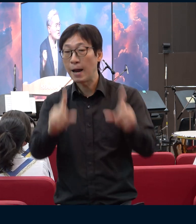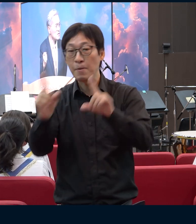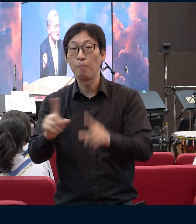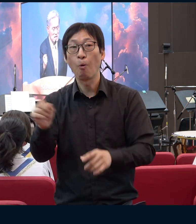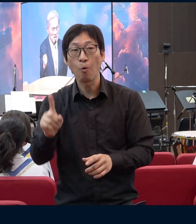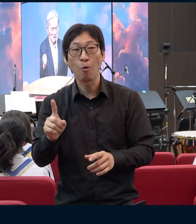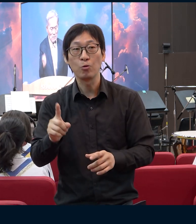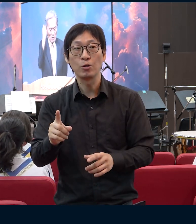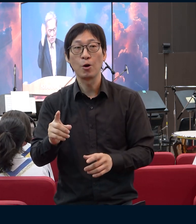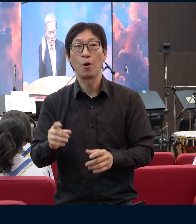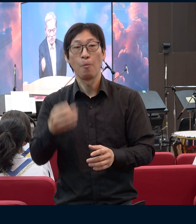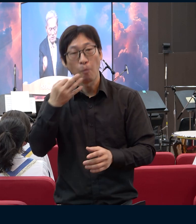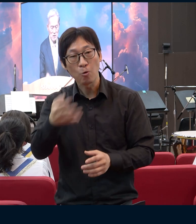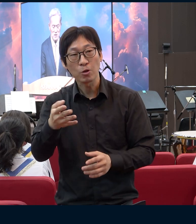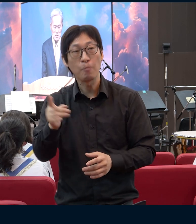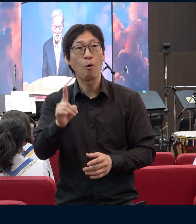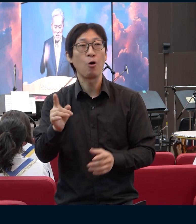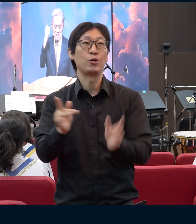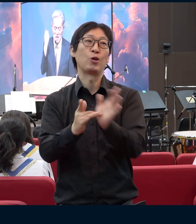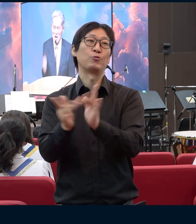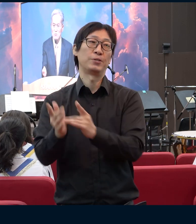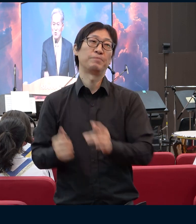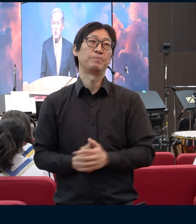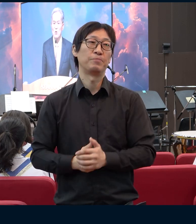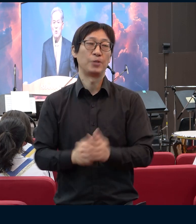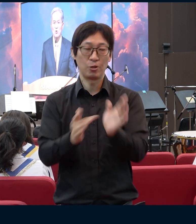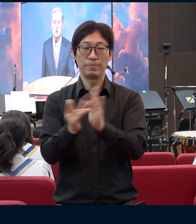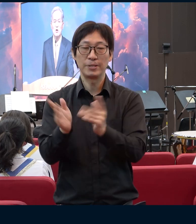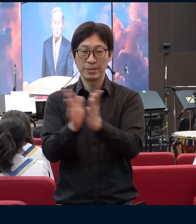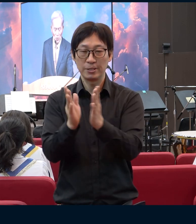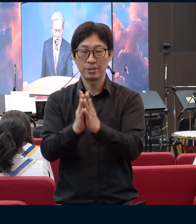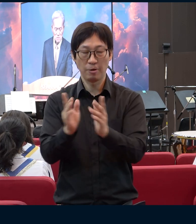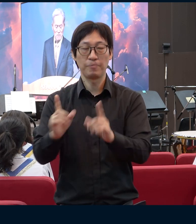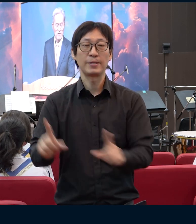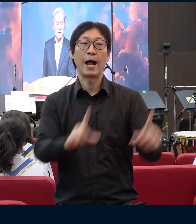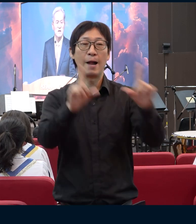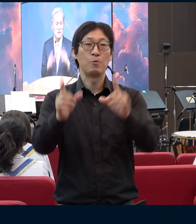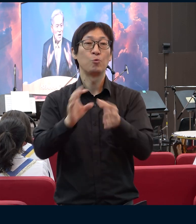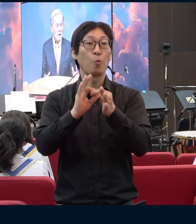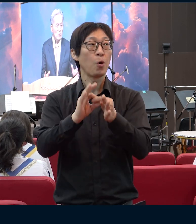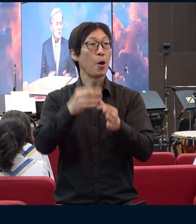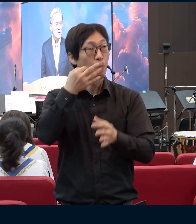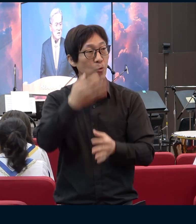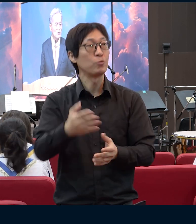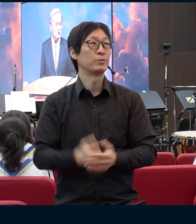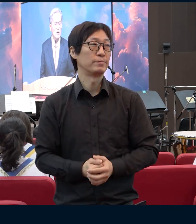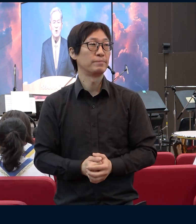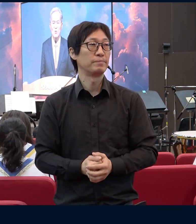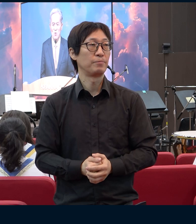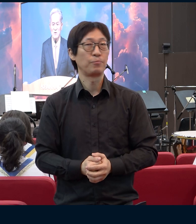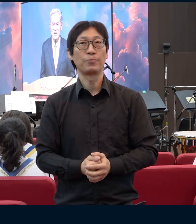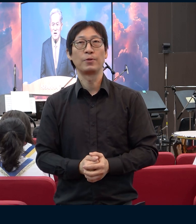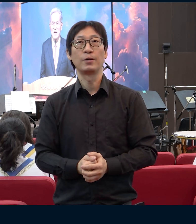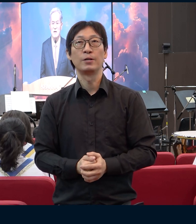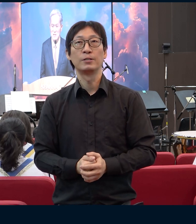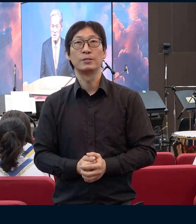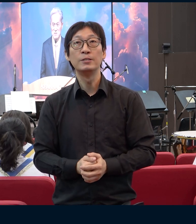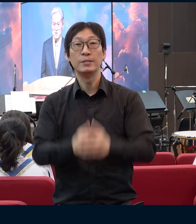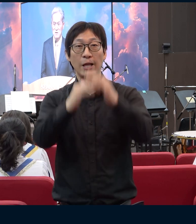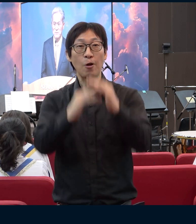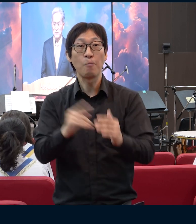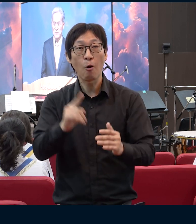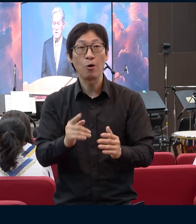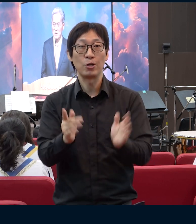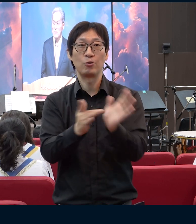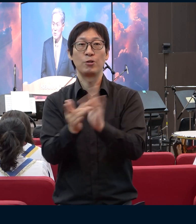사는 것인지, 바로 그것을 친히 삶으로 본을 보이신 거예요. 그게 바로 예수님의 공생의